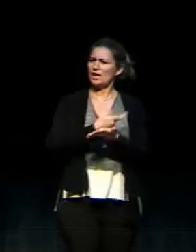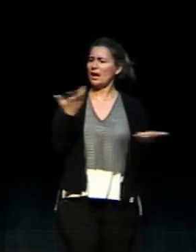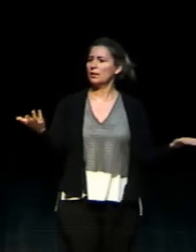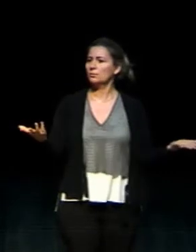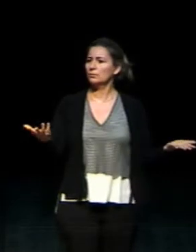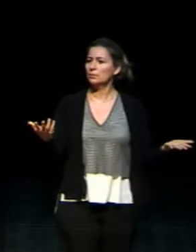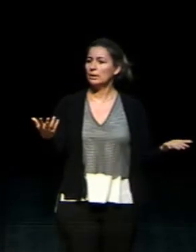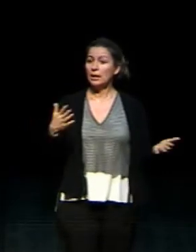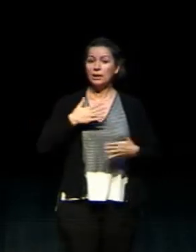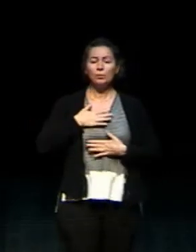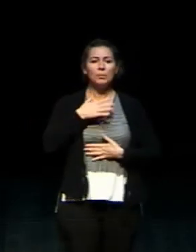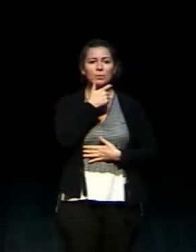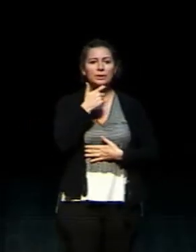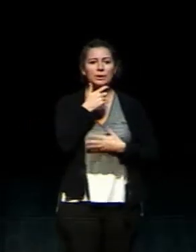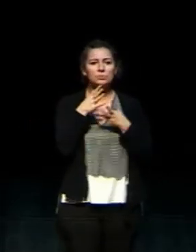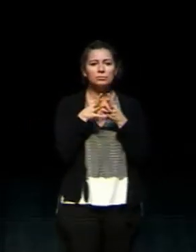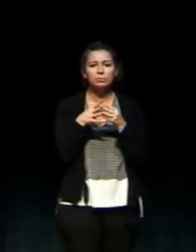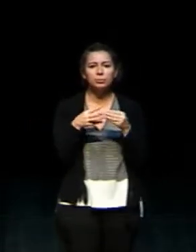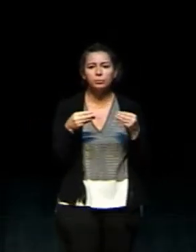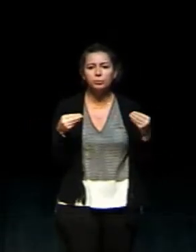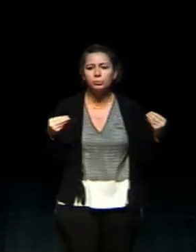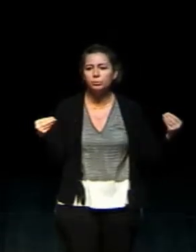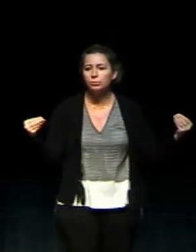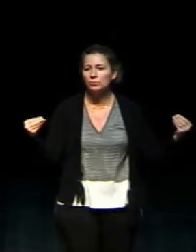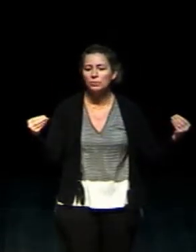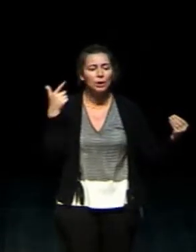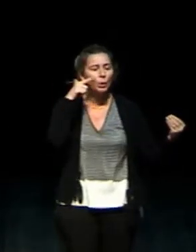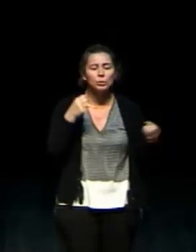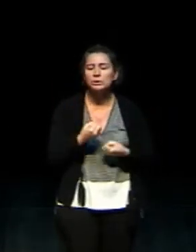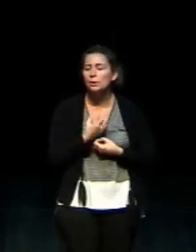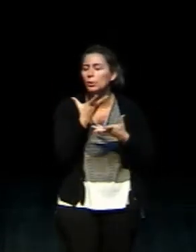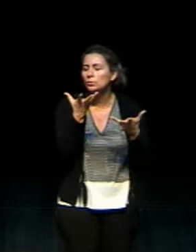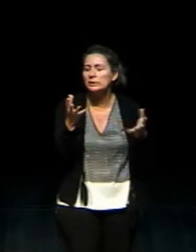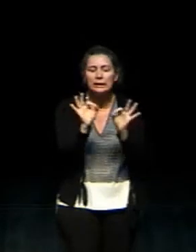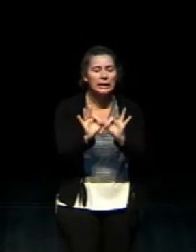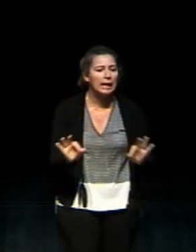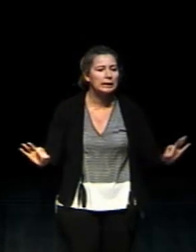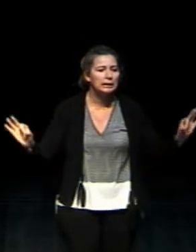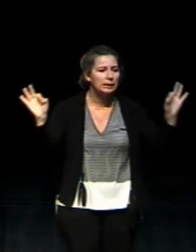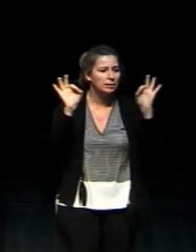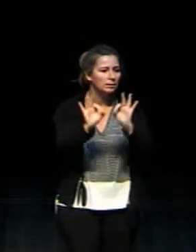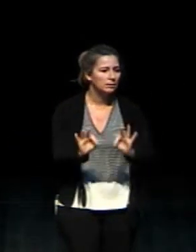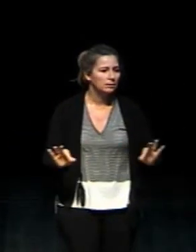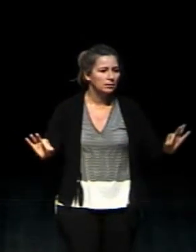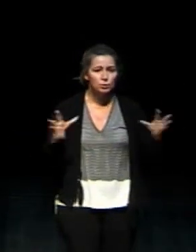por que ele está me fazendo essas perguntas. E o meu inglês simplesmente desapareceu. Eu simplesmente não conseguia